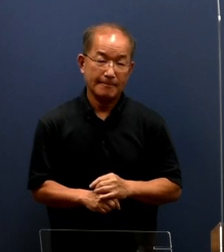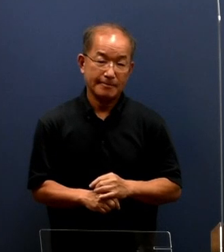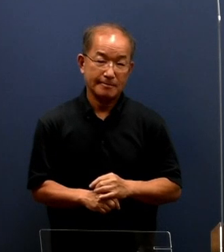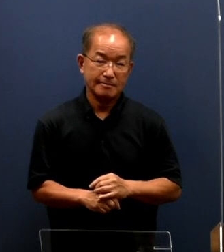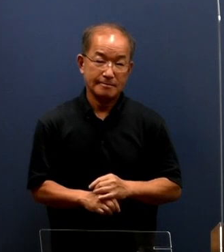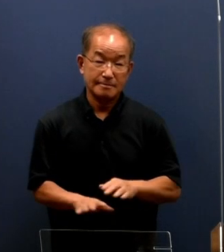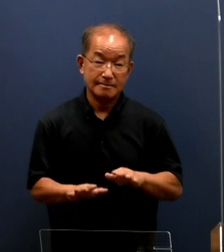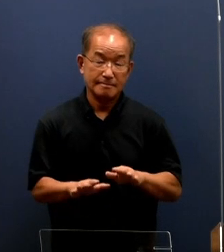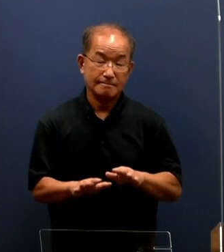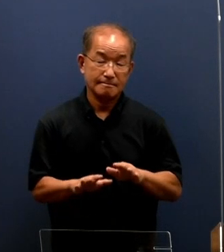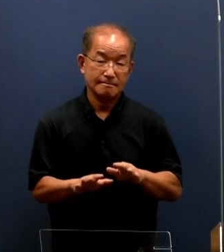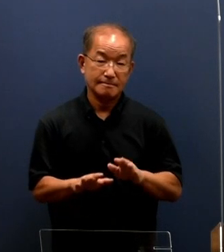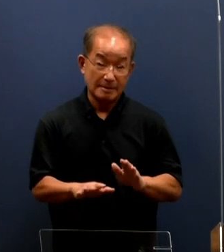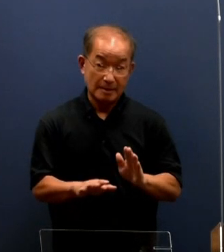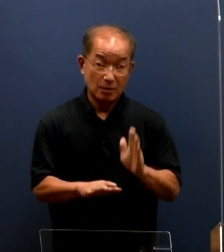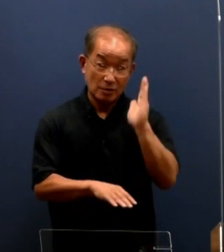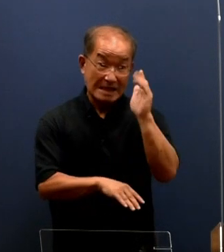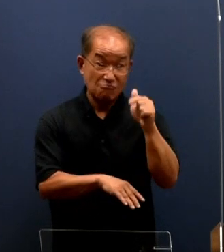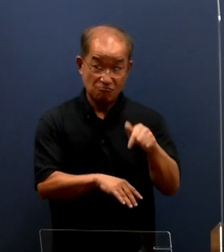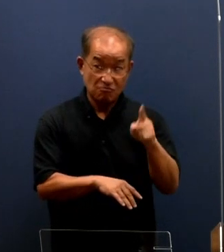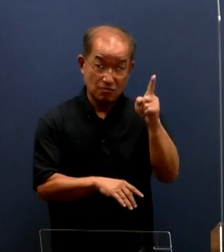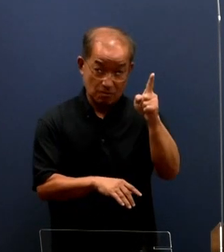今の島根政府の